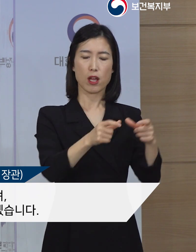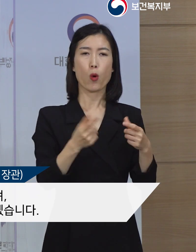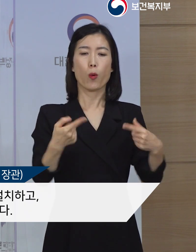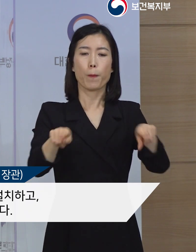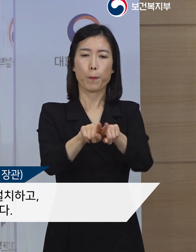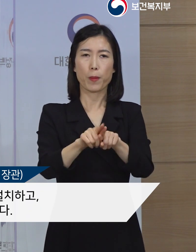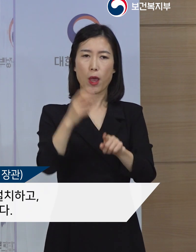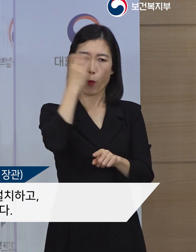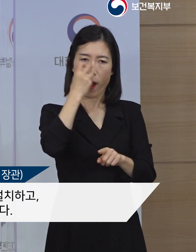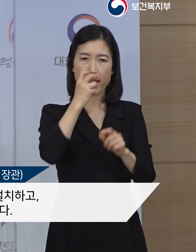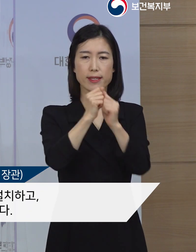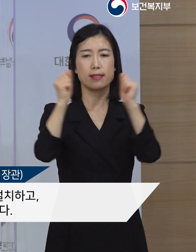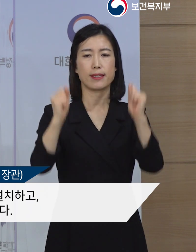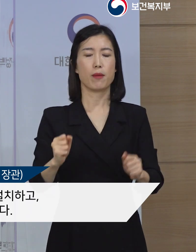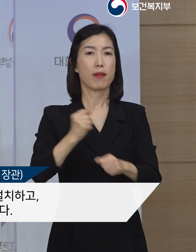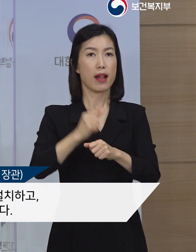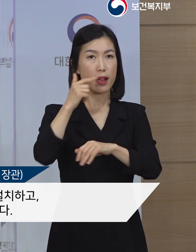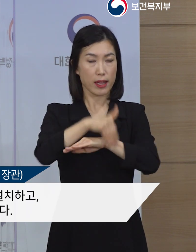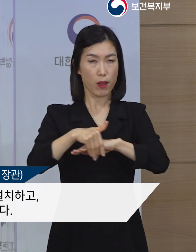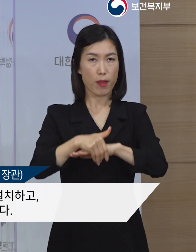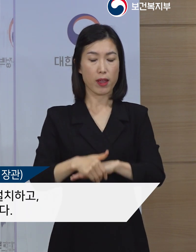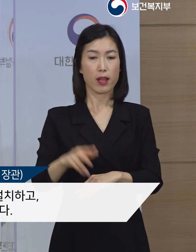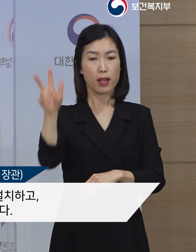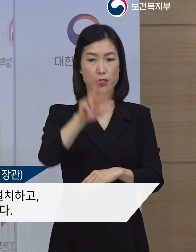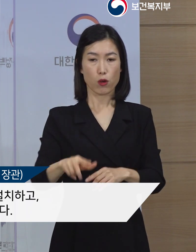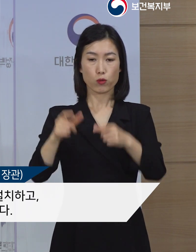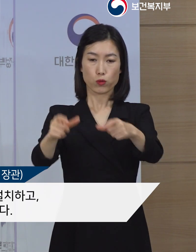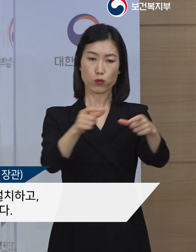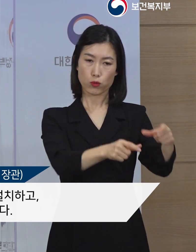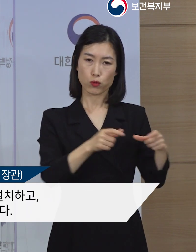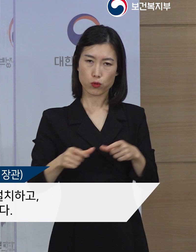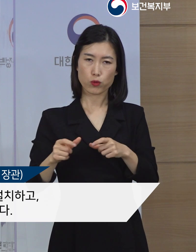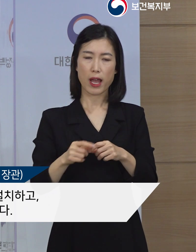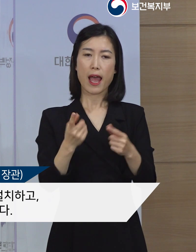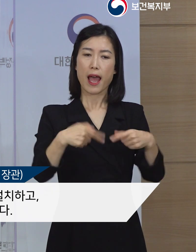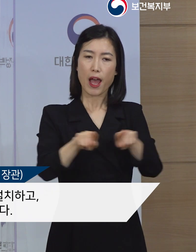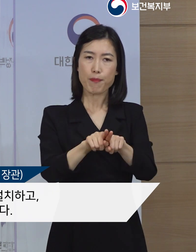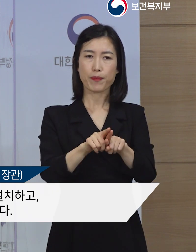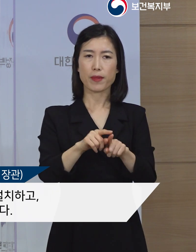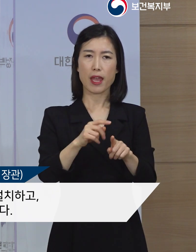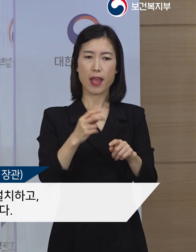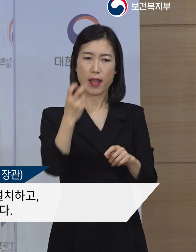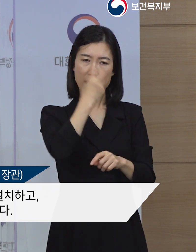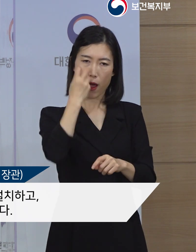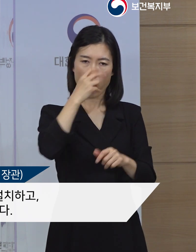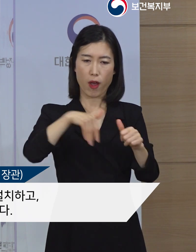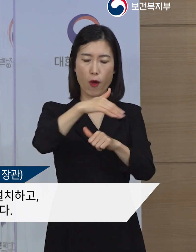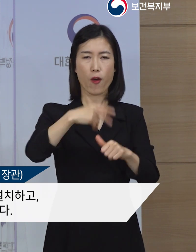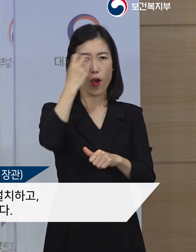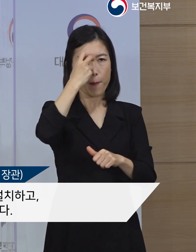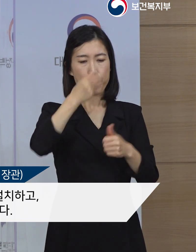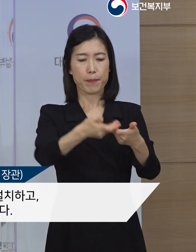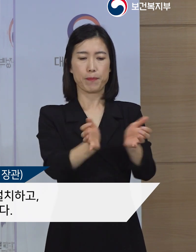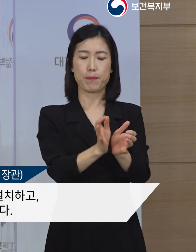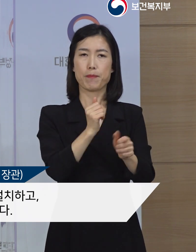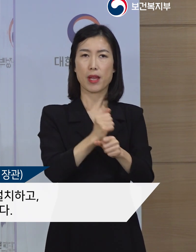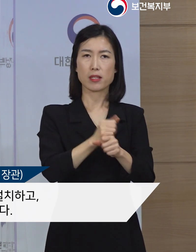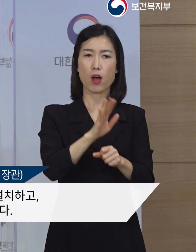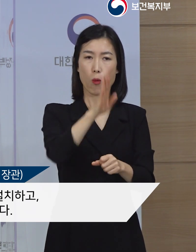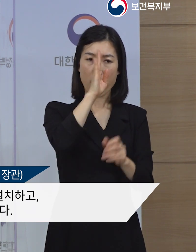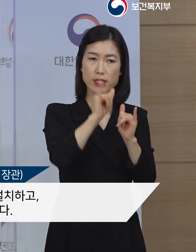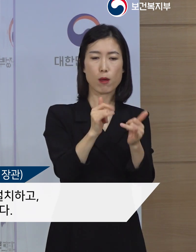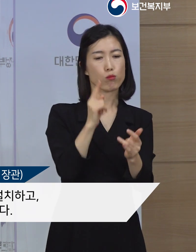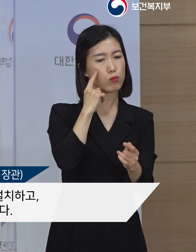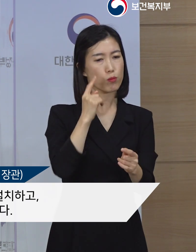가동하겠습니다. 권역별 거점 전담병원에 공동대응 상황실을 설치하고 환자 분류와 병상